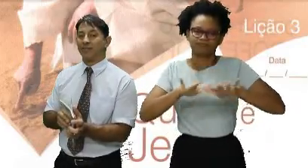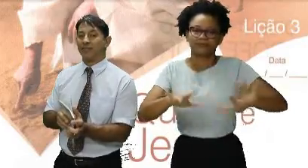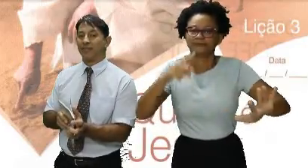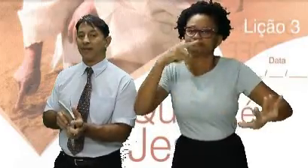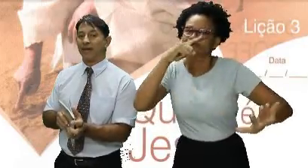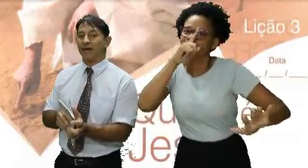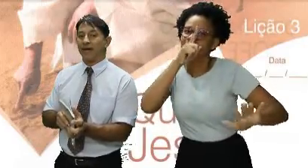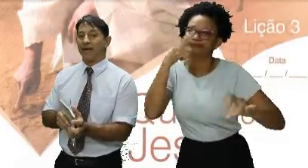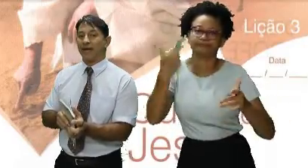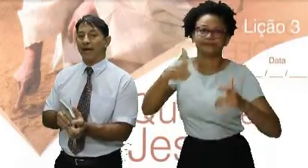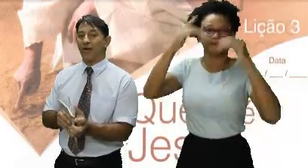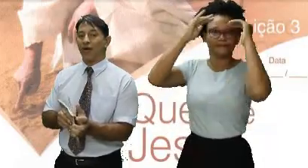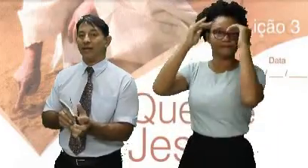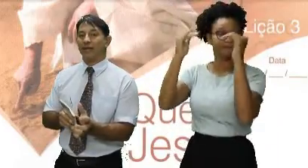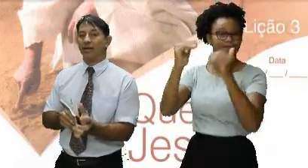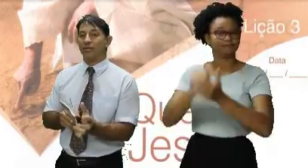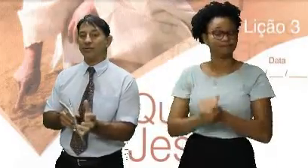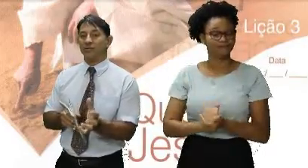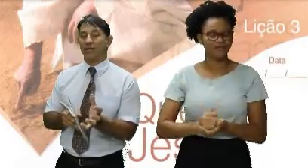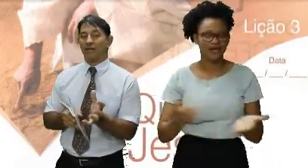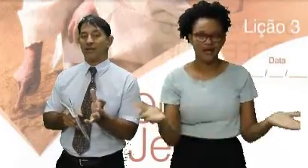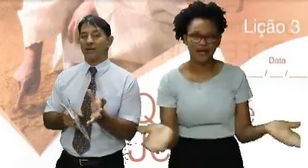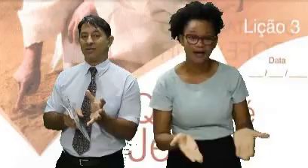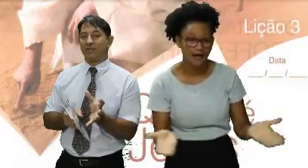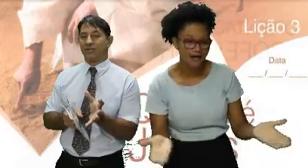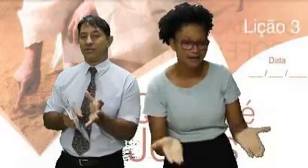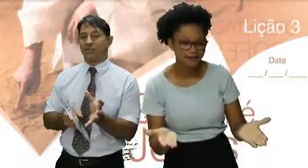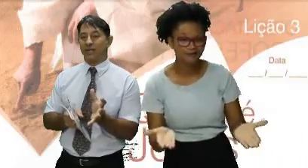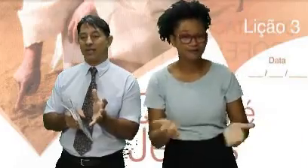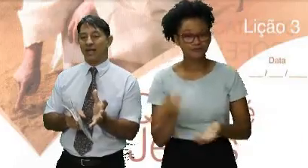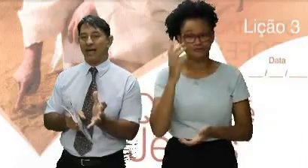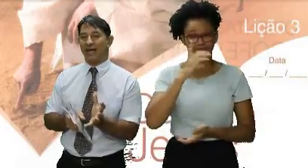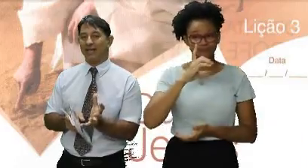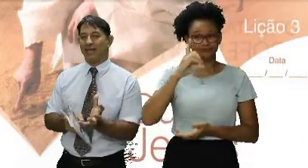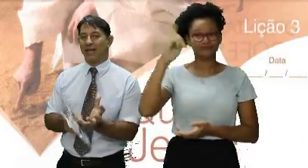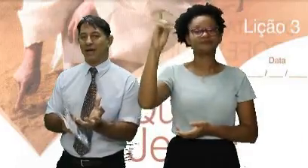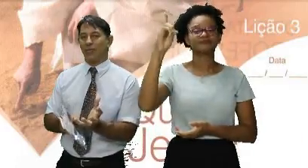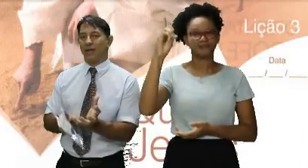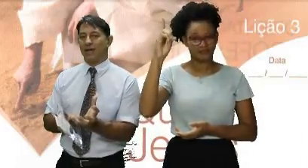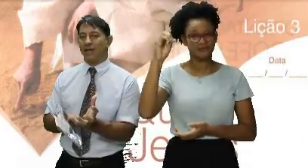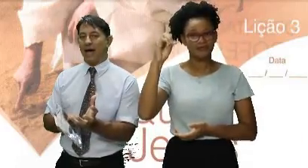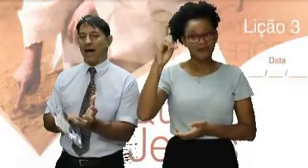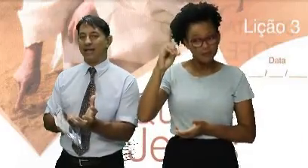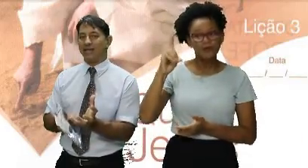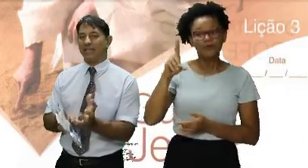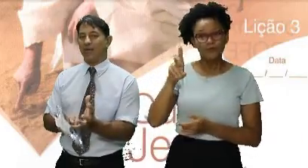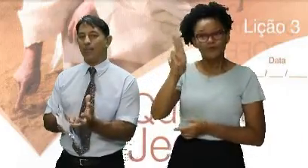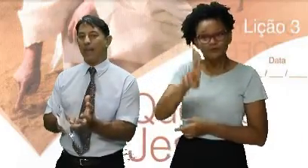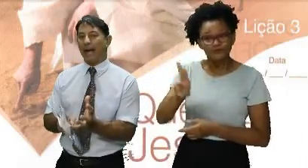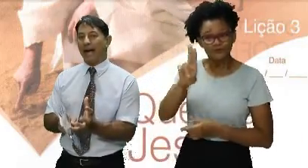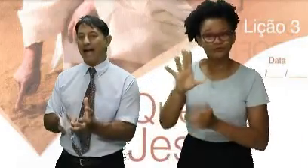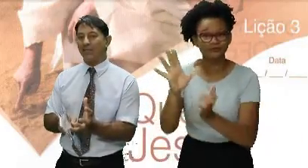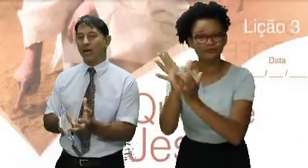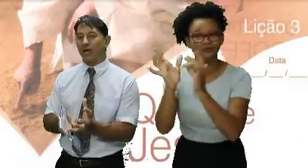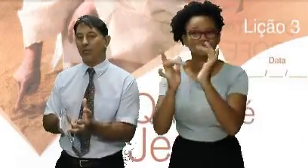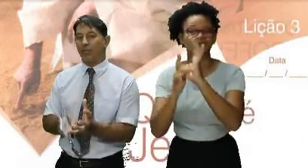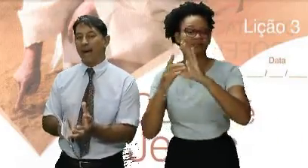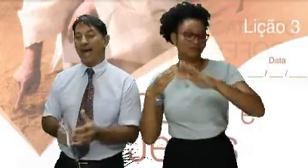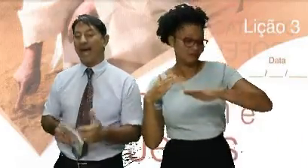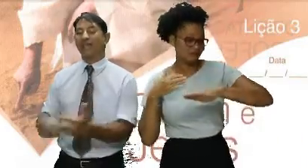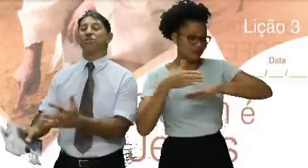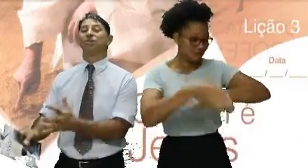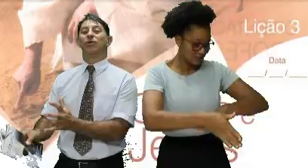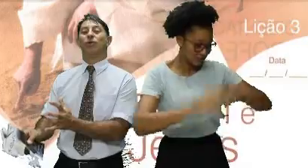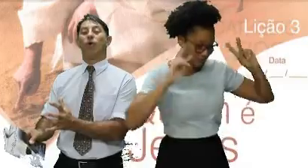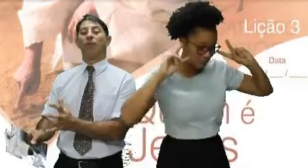desobediência. E agora Deus, através de Jesus, ele entra na humanidade sem pecado nenhum